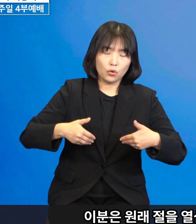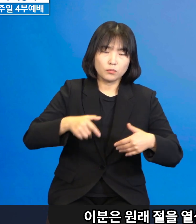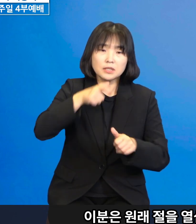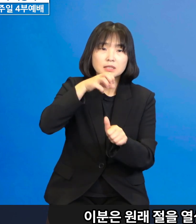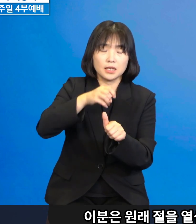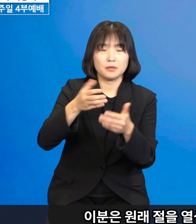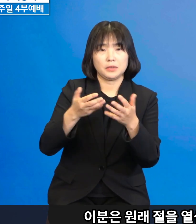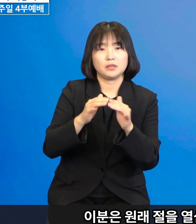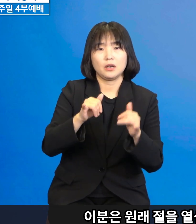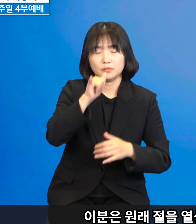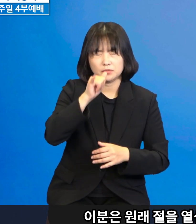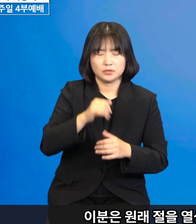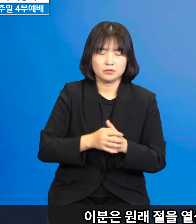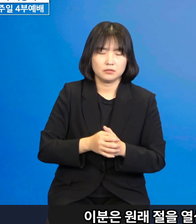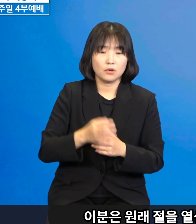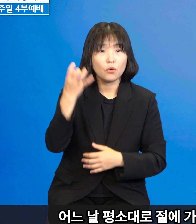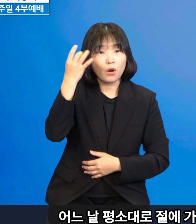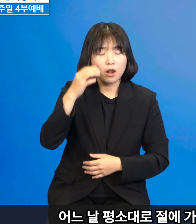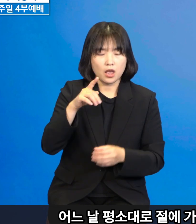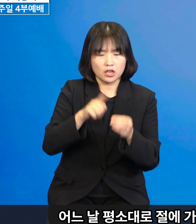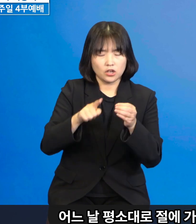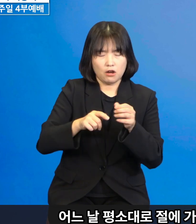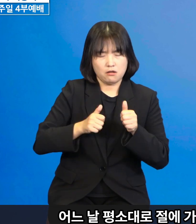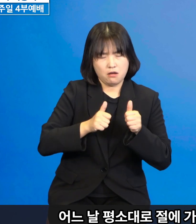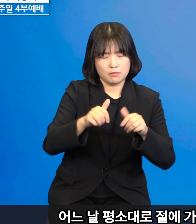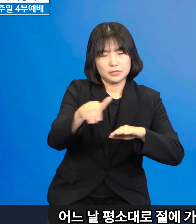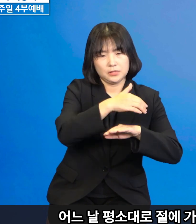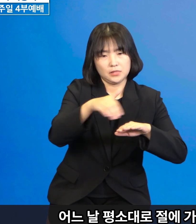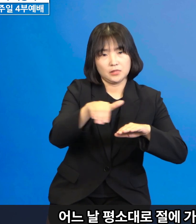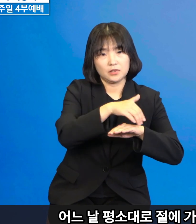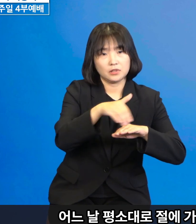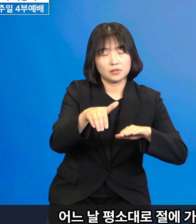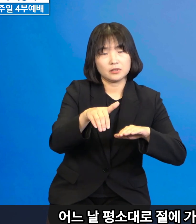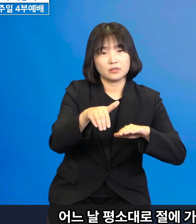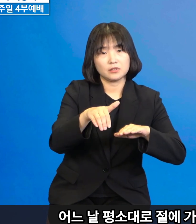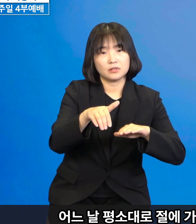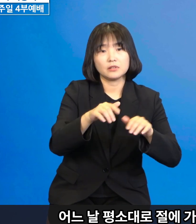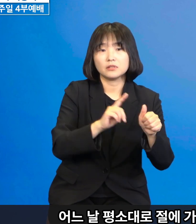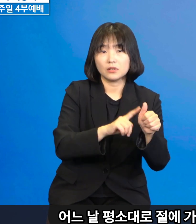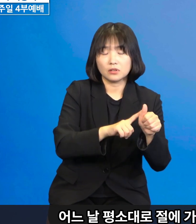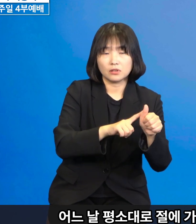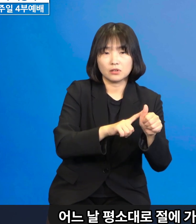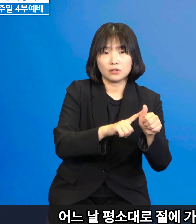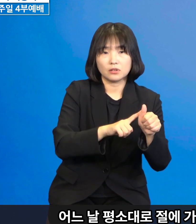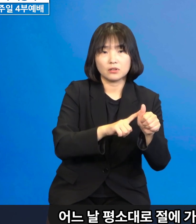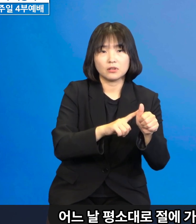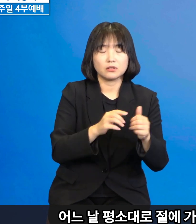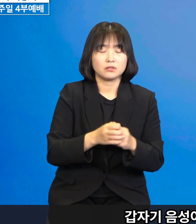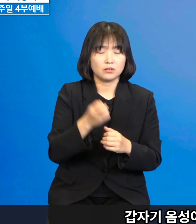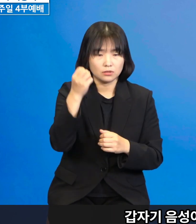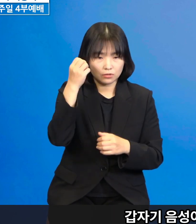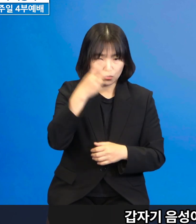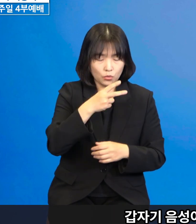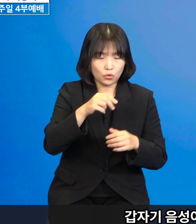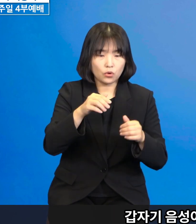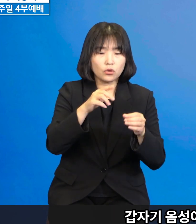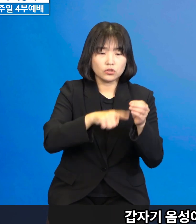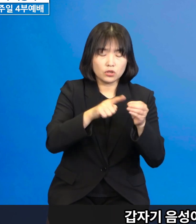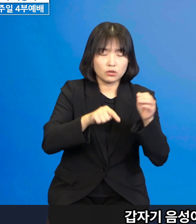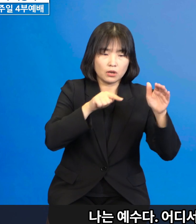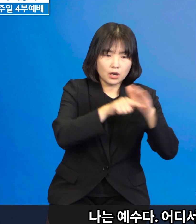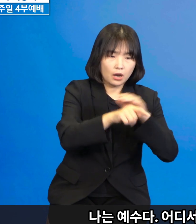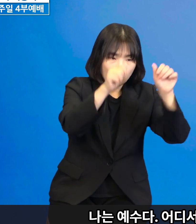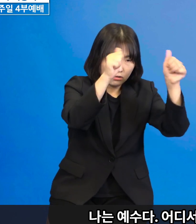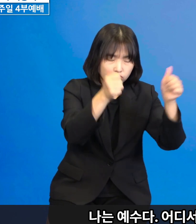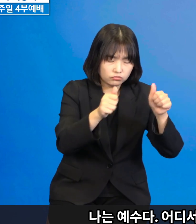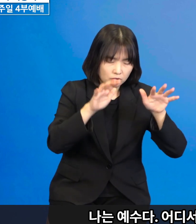절을 열심히 다니던 분이었습니다. 어느 날 평소대로 절에 가서 신상 앞에 절을 하고 있는데 갑자기 음성이